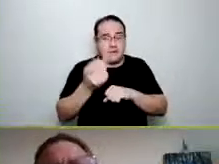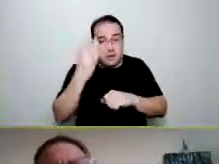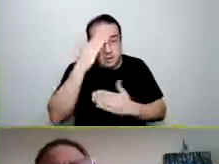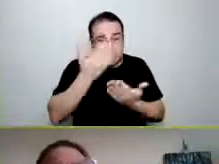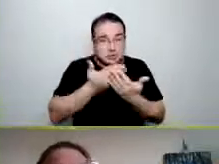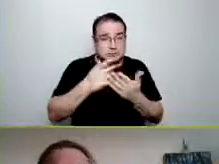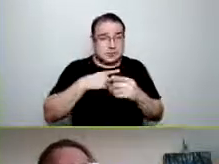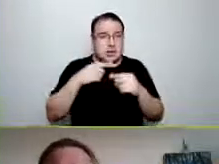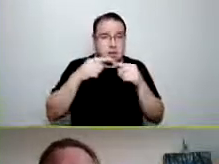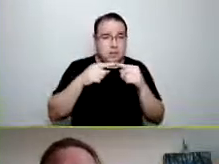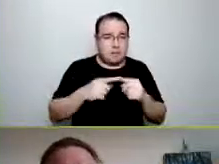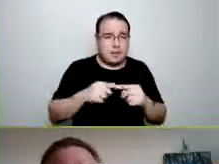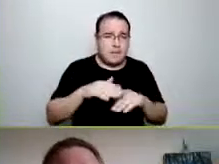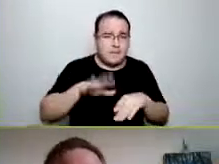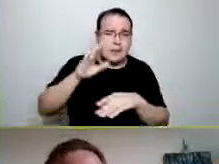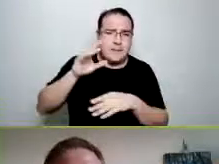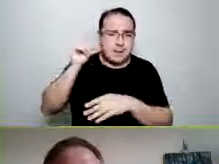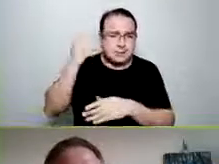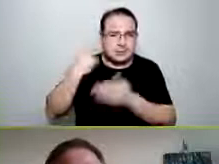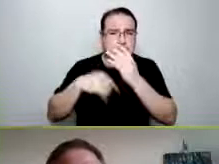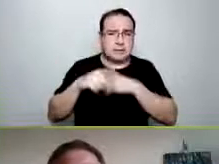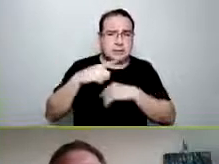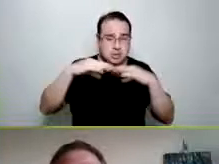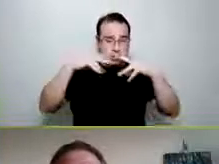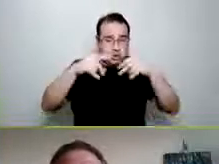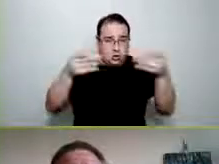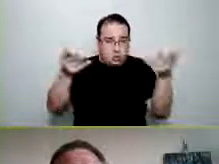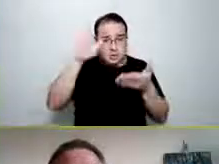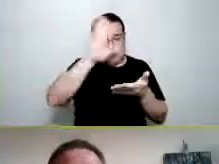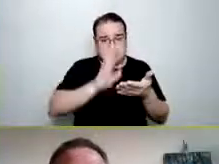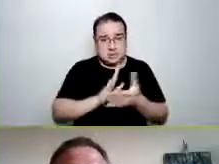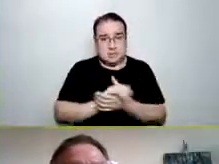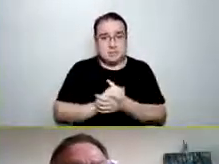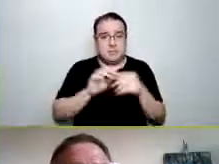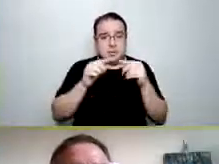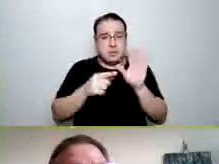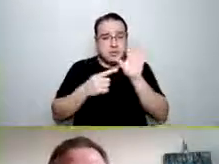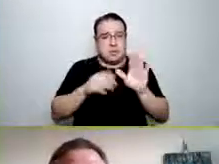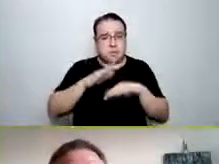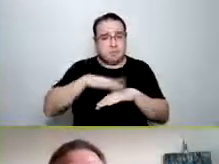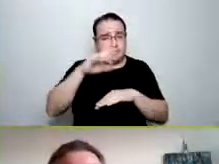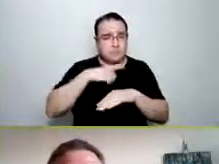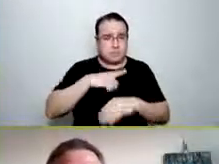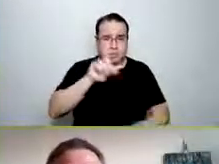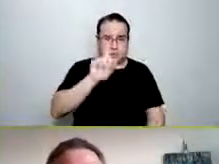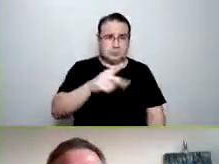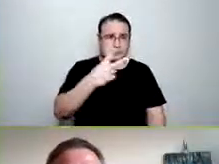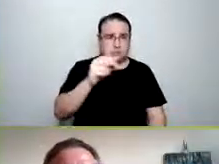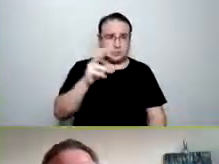né, que houve, na época, no território que hoje é o Brasil, mais do que 1.000, talvez 1.200 línguas